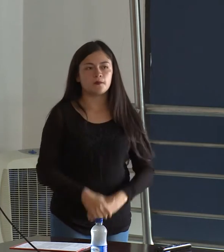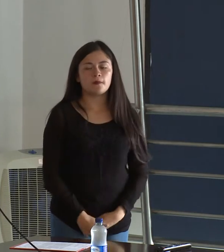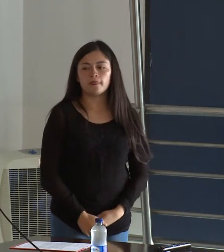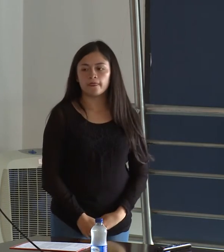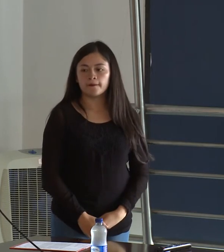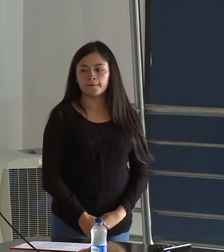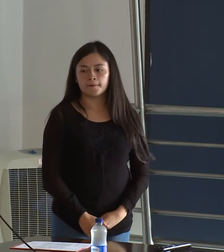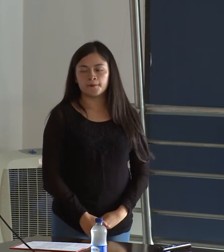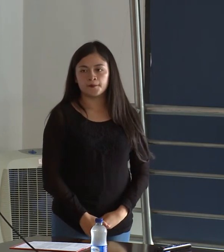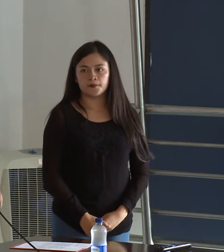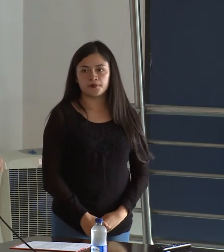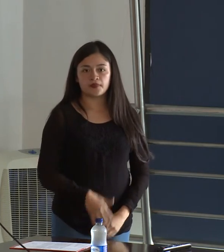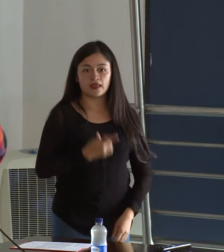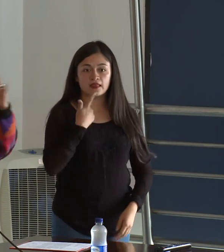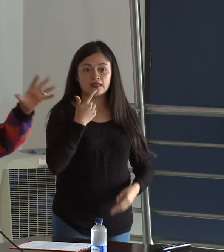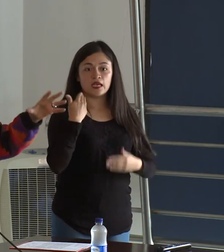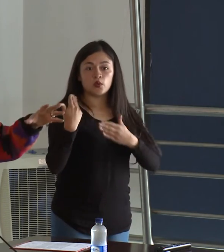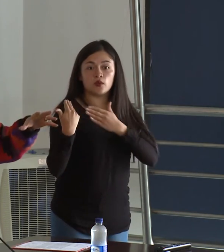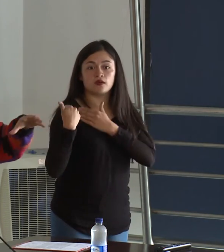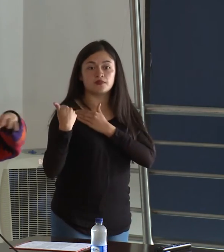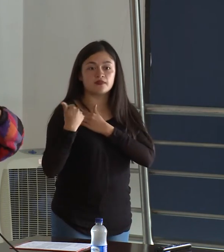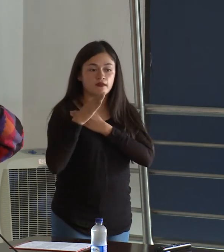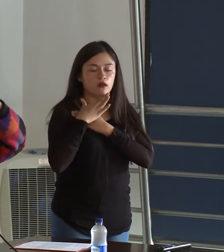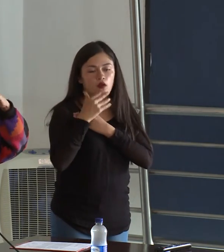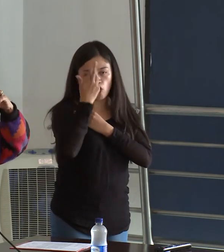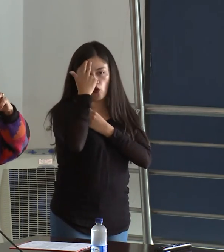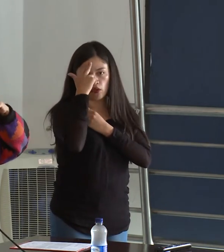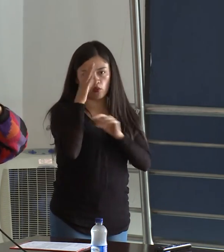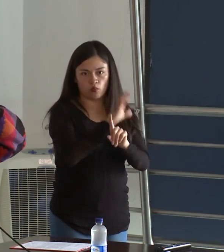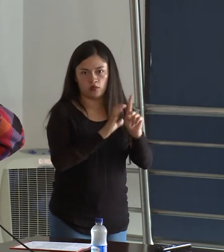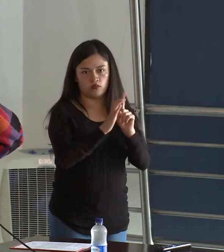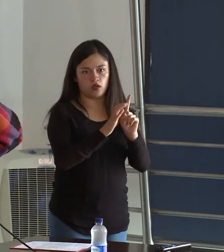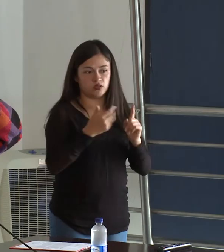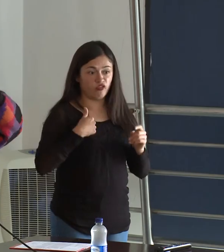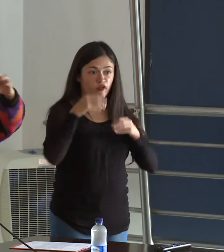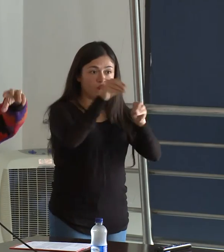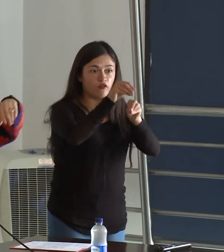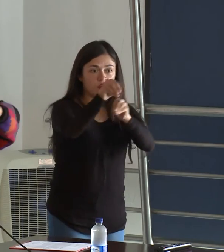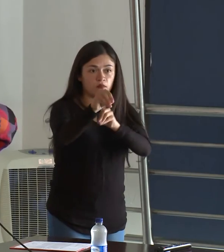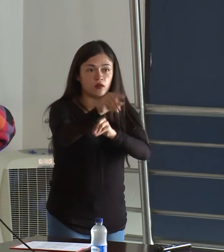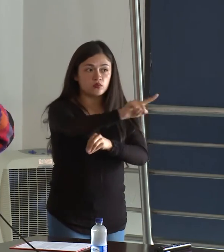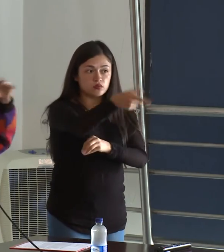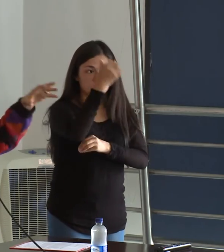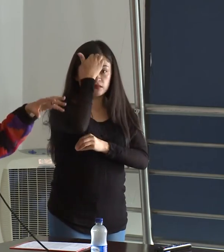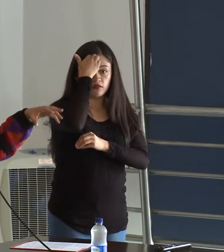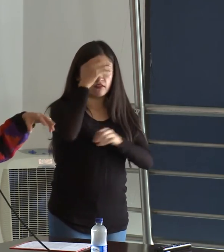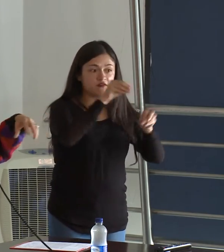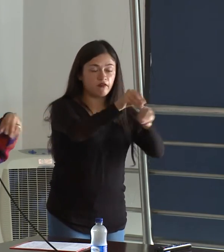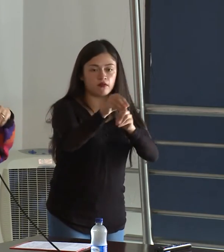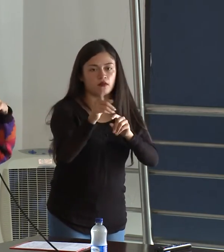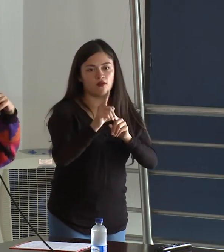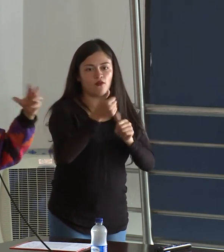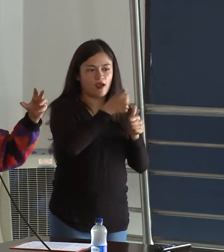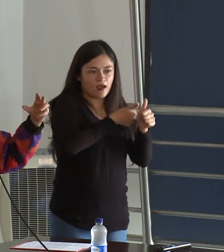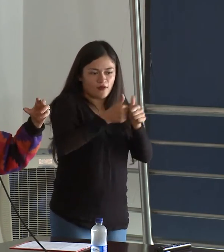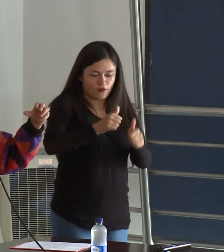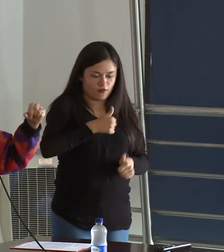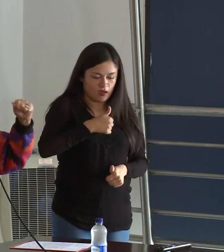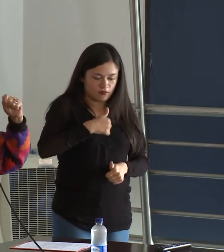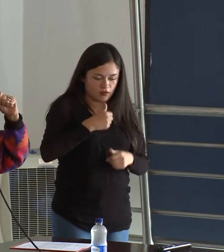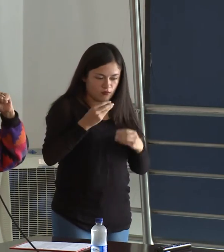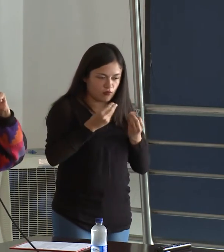Hay una responsabilidad en términos culturales, obviamente. Nosotros tenemos que abordar el tema de la cultura, de los